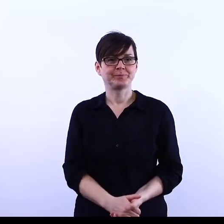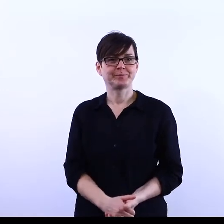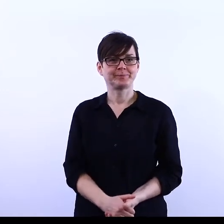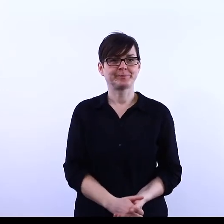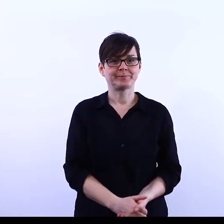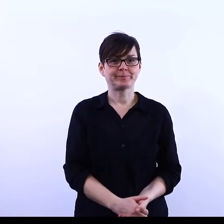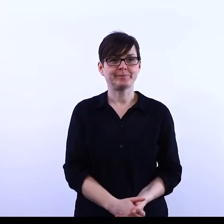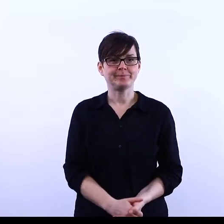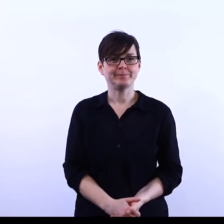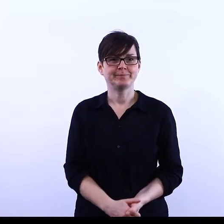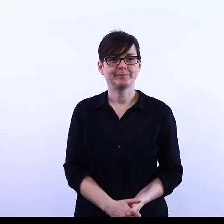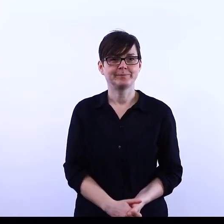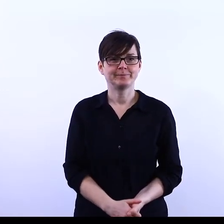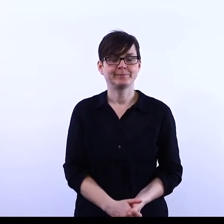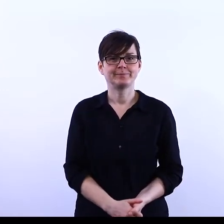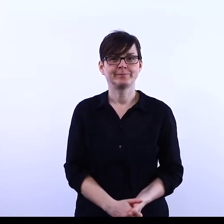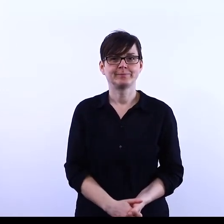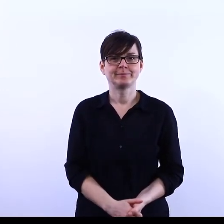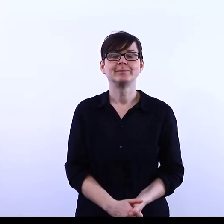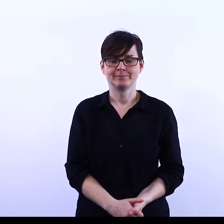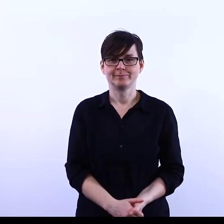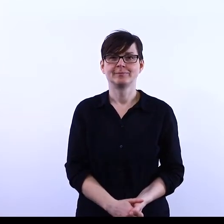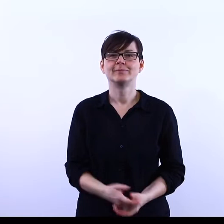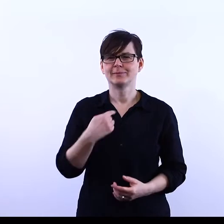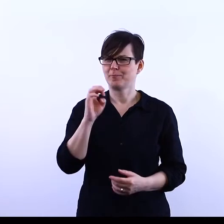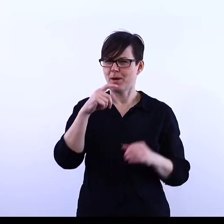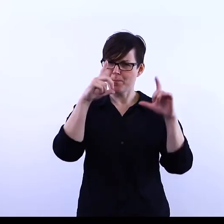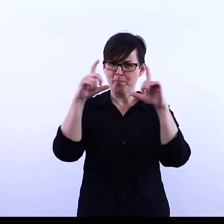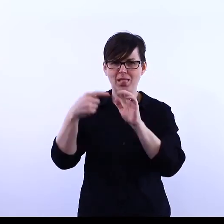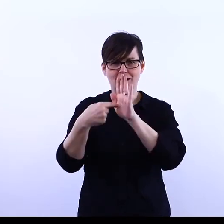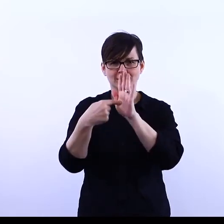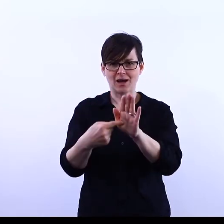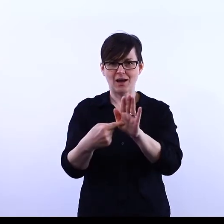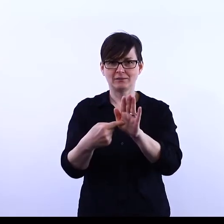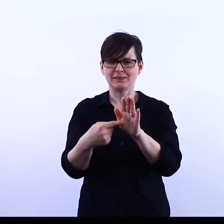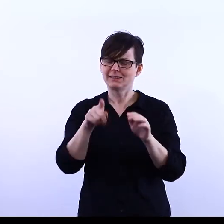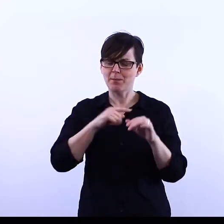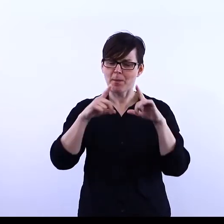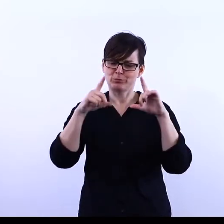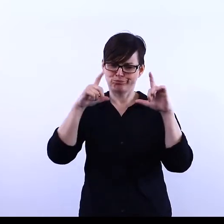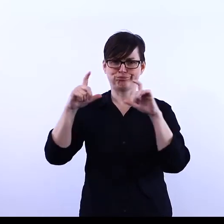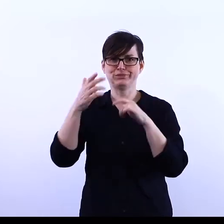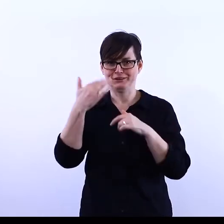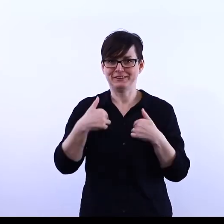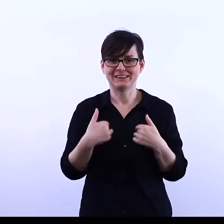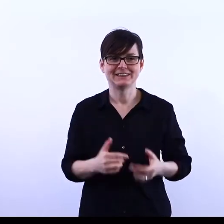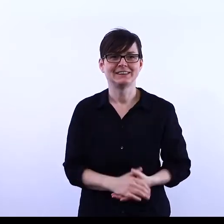So, und da zeige ich Ihnen gerade Screenshots, die ich heute dazu gemacht habe.